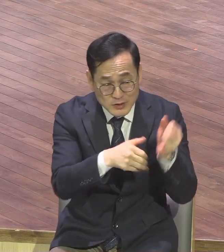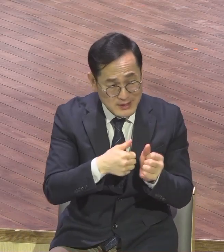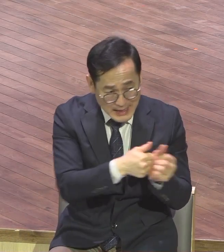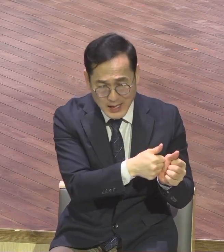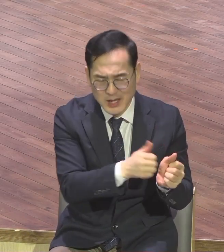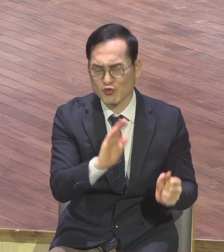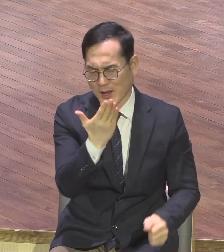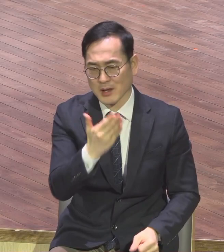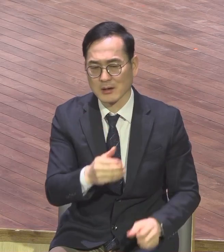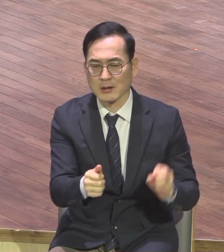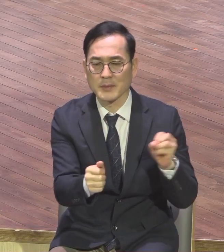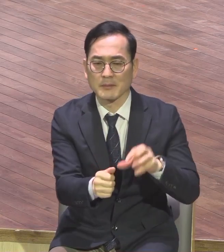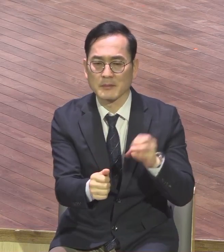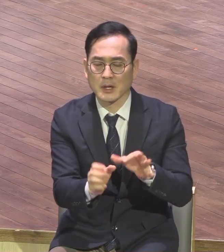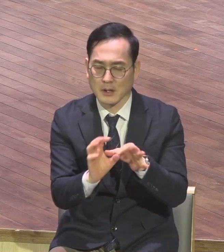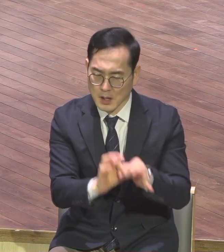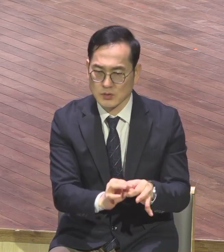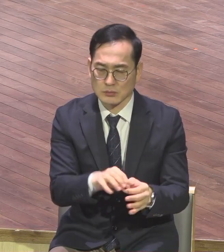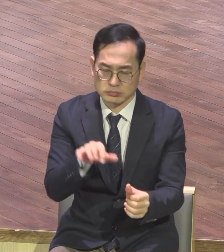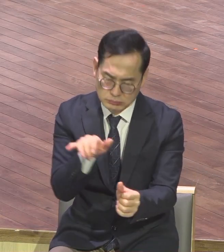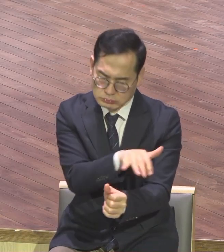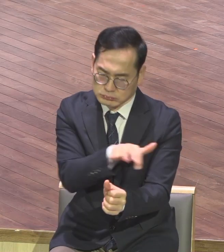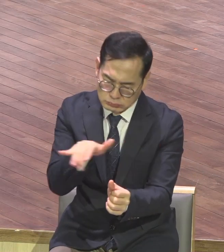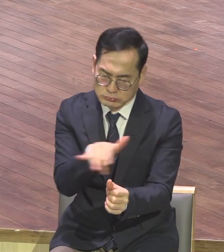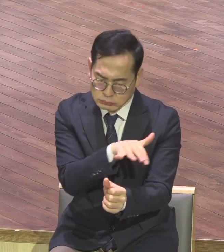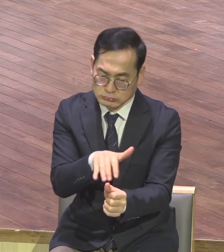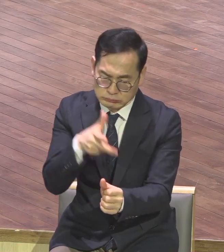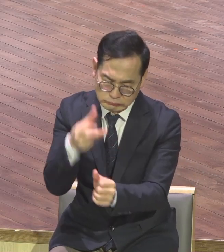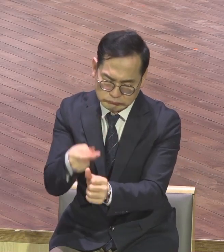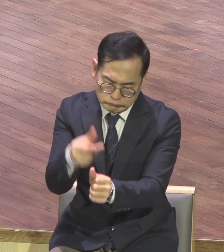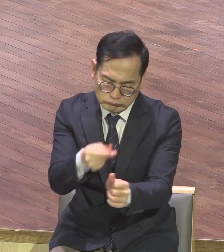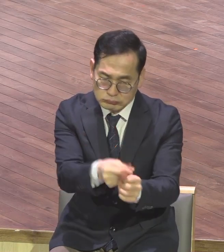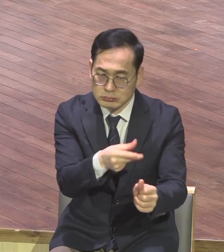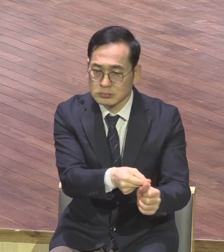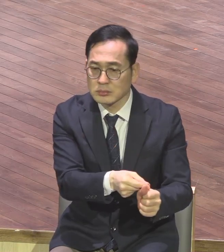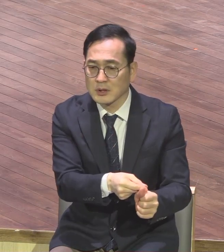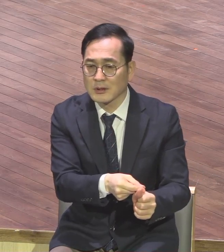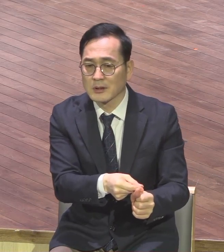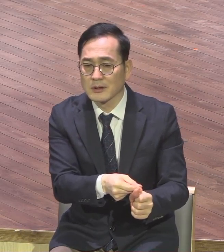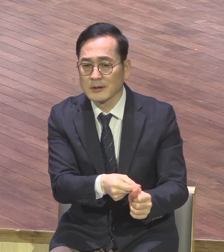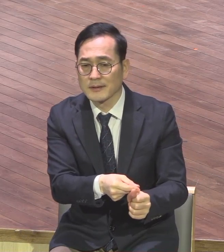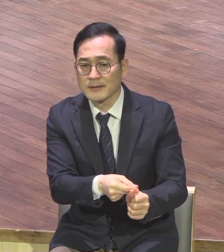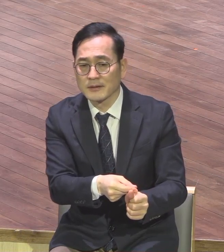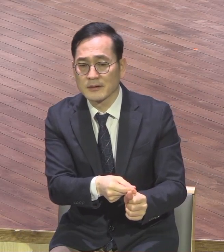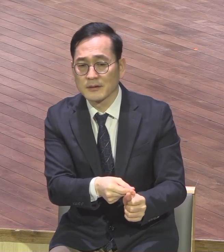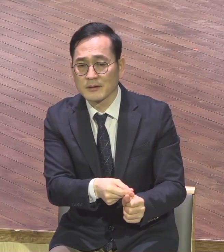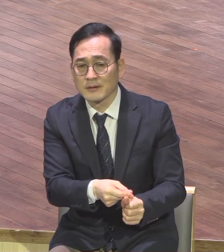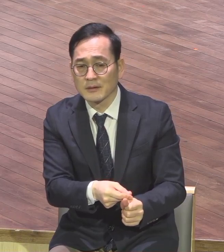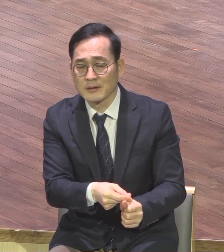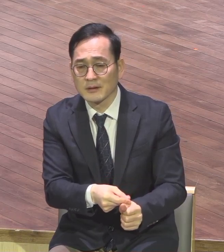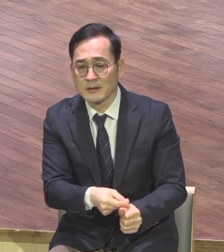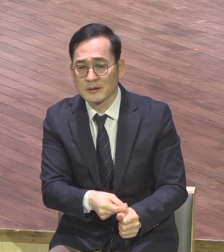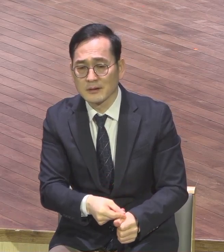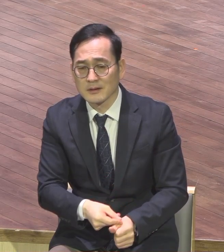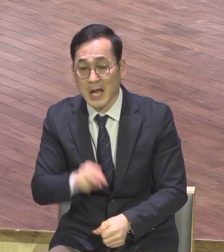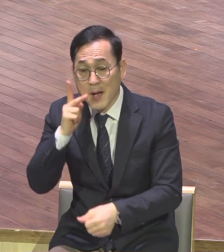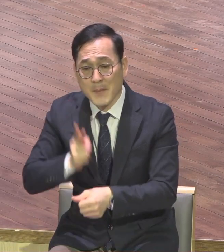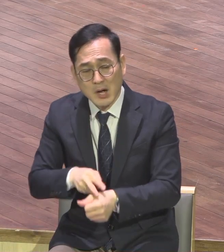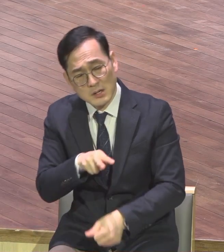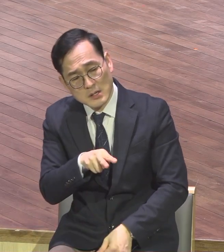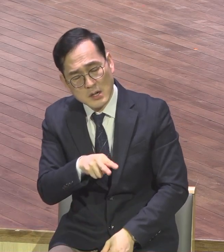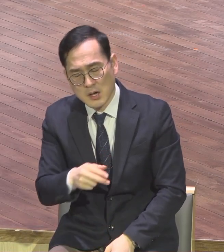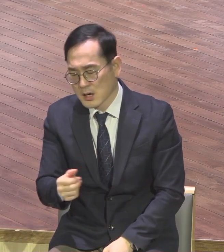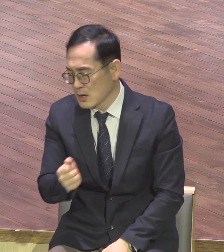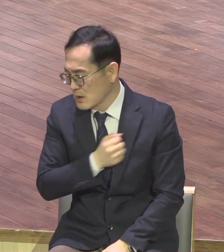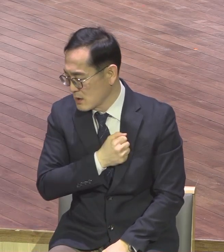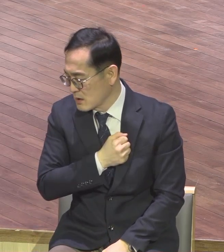안에 들어와서 세상가치 기준, 세상기준 가지고 교회 와서 영향을 입히는 자들이 있다.